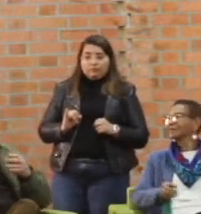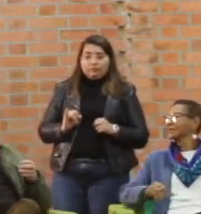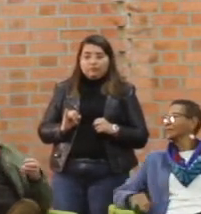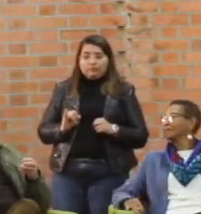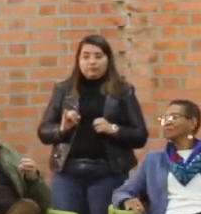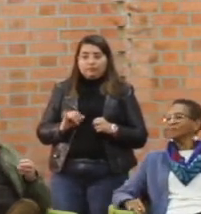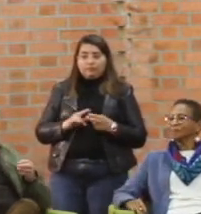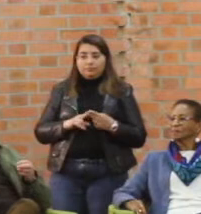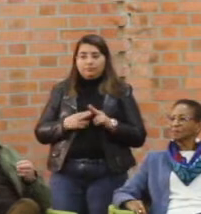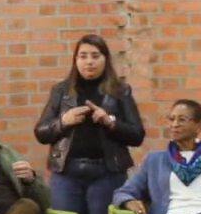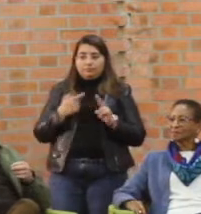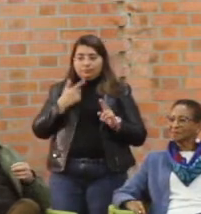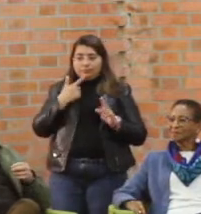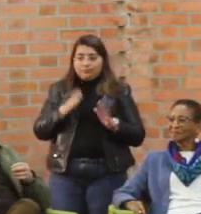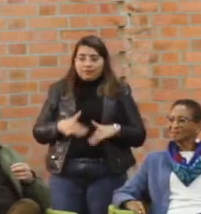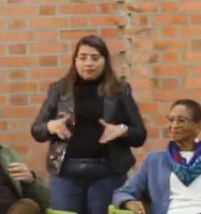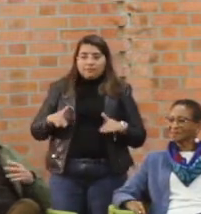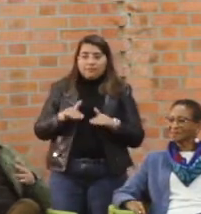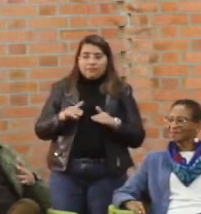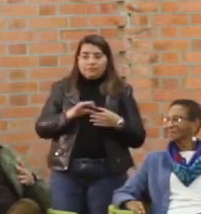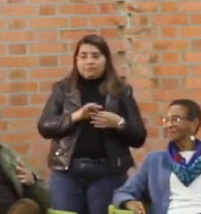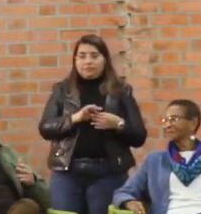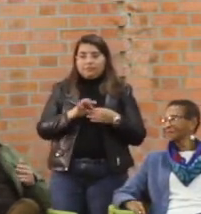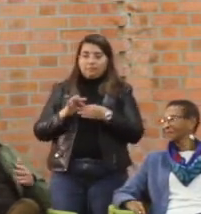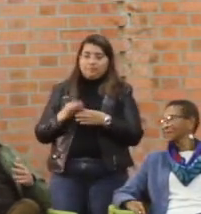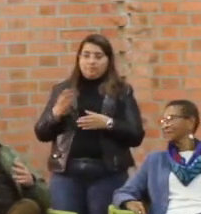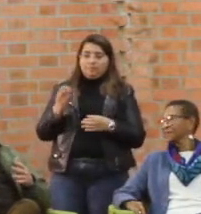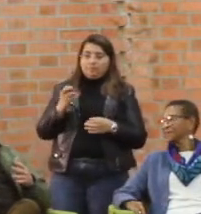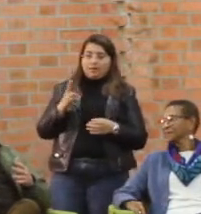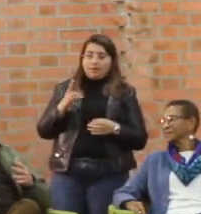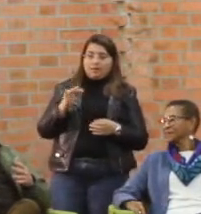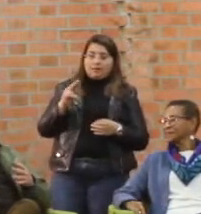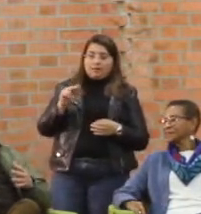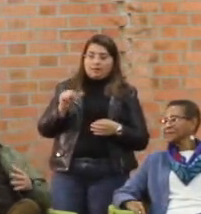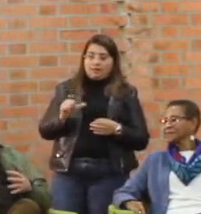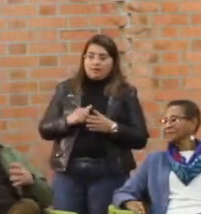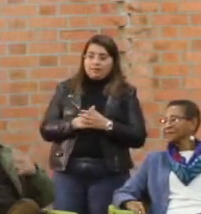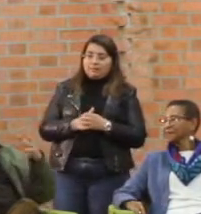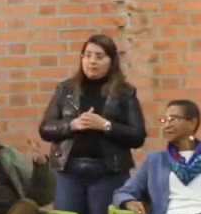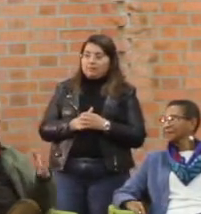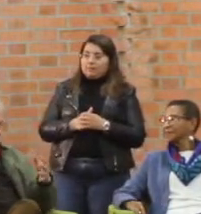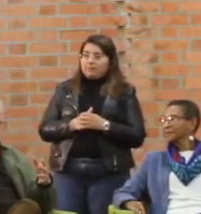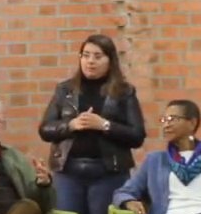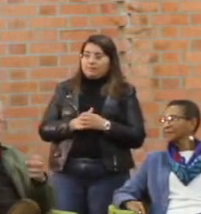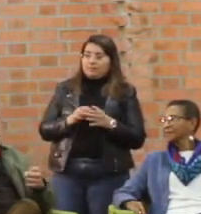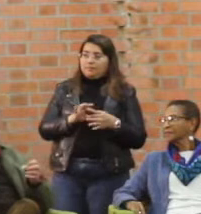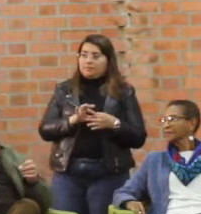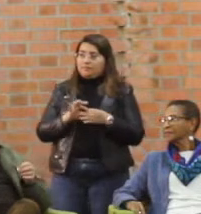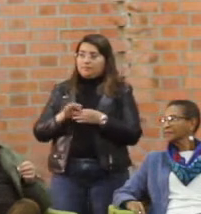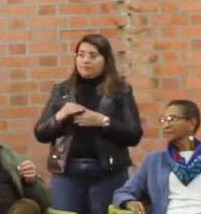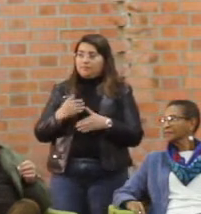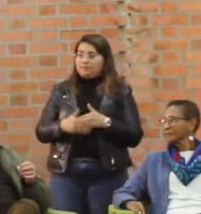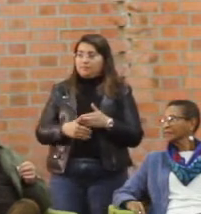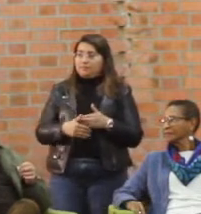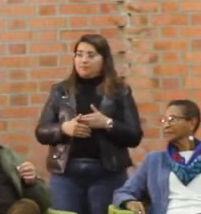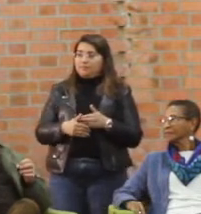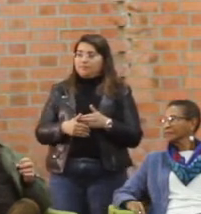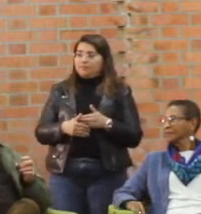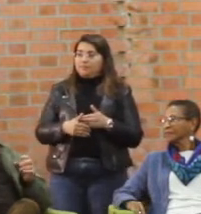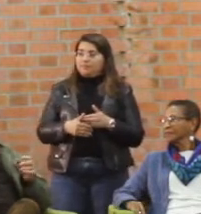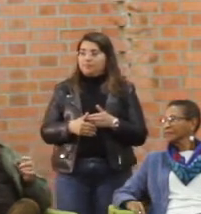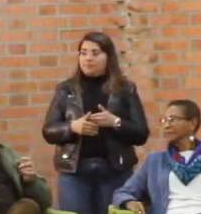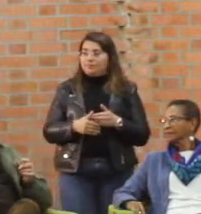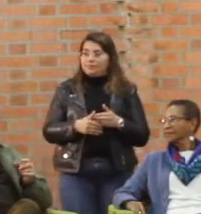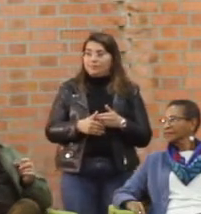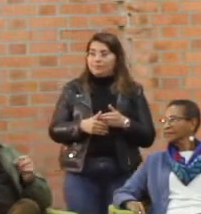y lo compartí varias veces con Ana Cristina se hizo un avance jurídico inmenso en Colombia